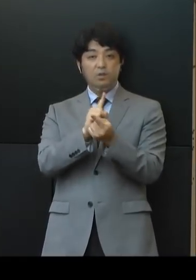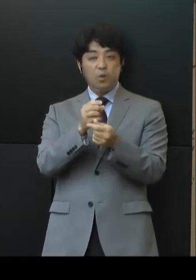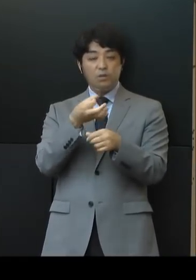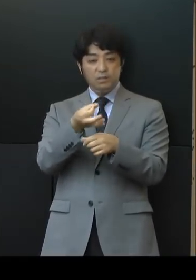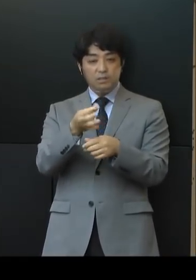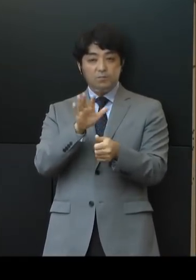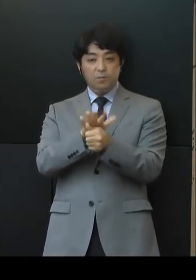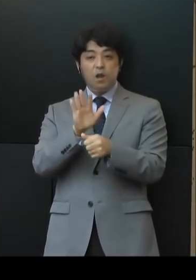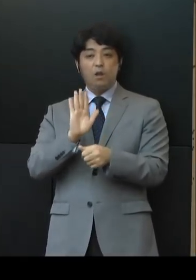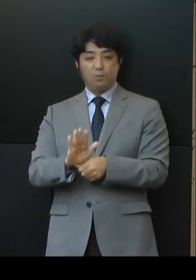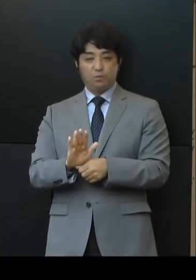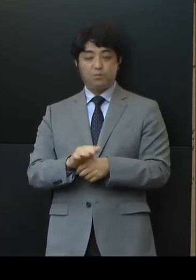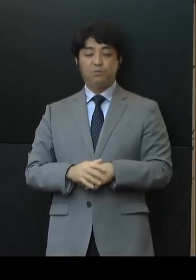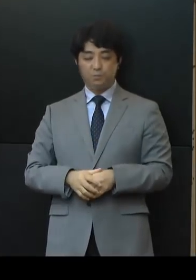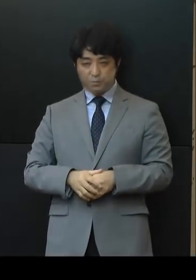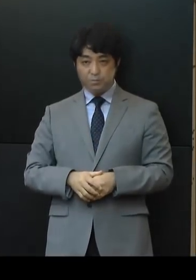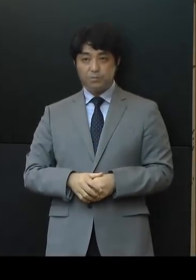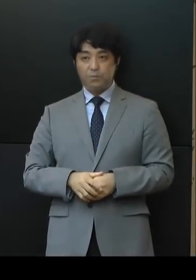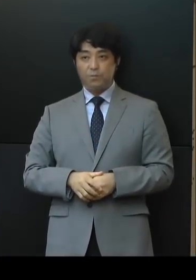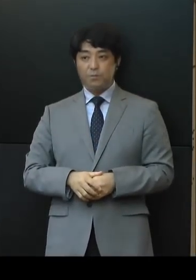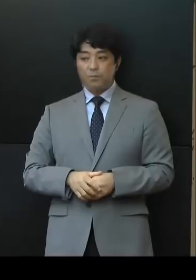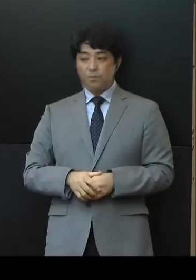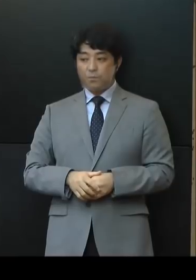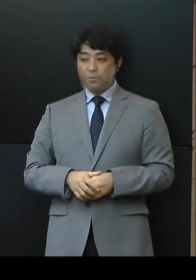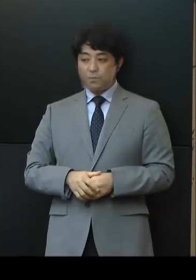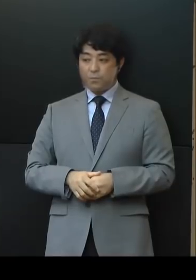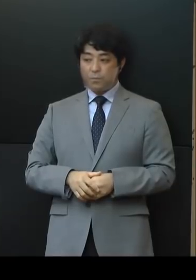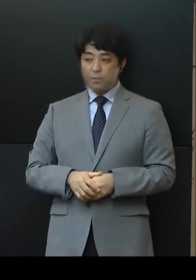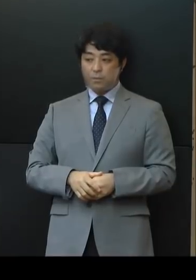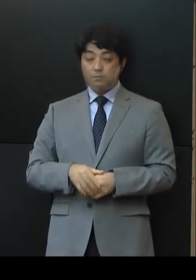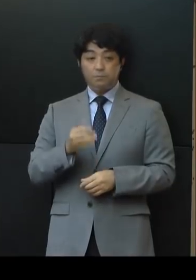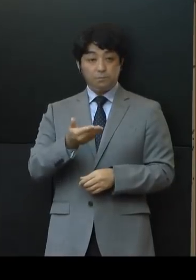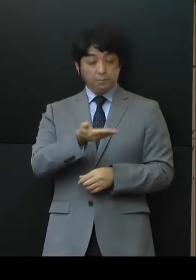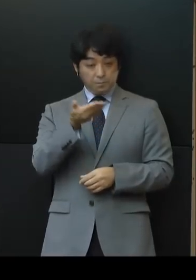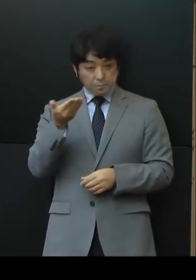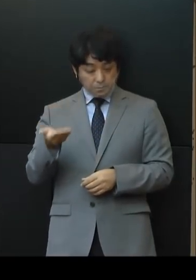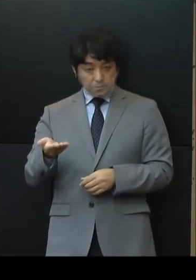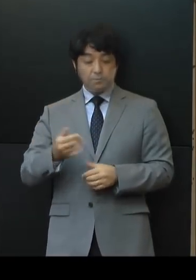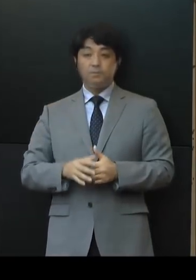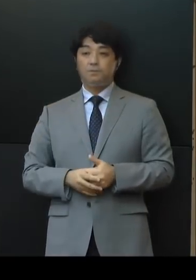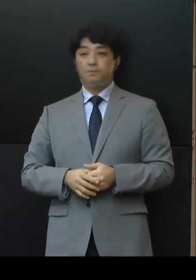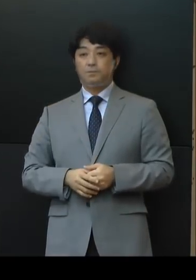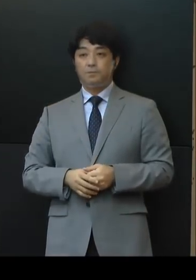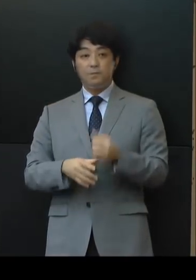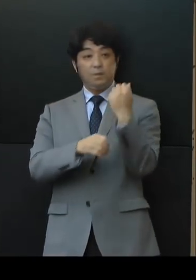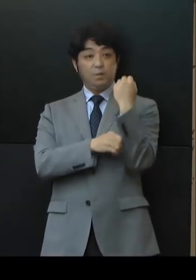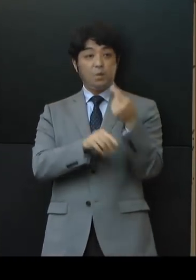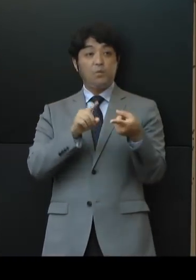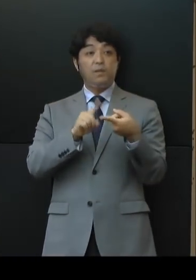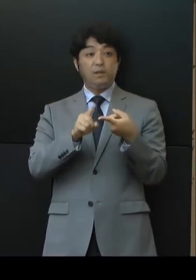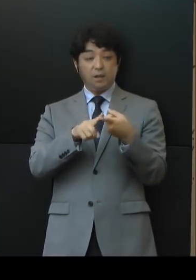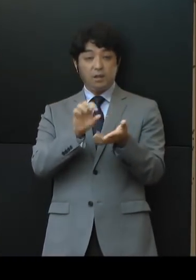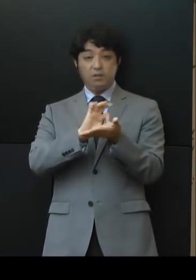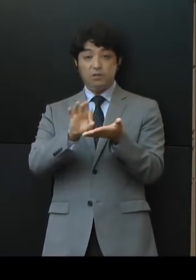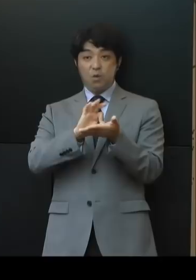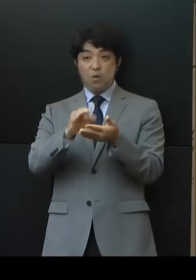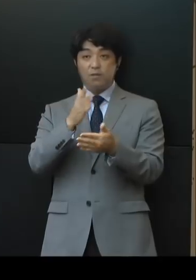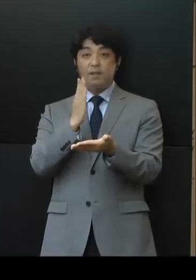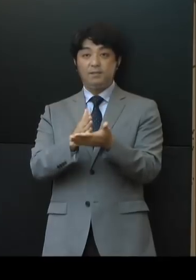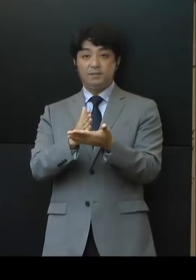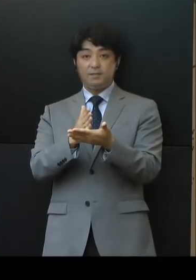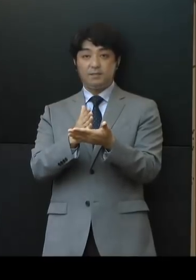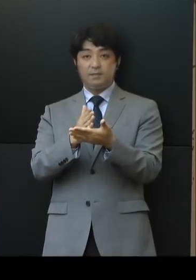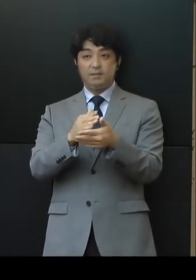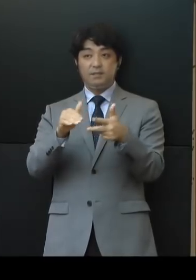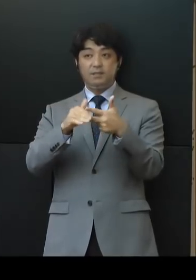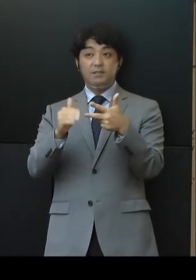5ページはですね、 基本的に使用停止を要請しない施設というふう